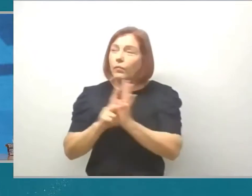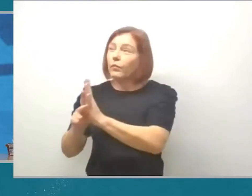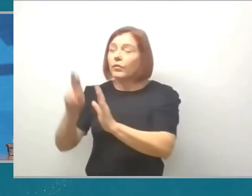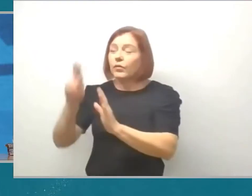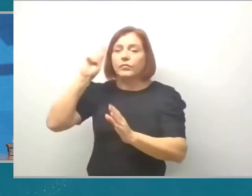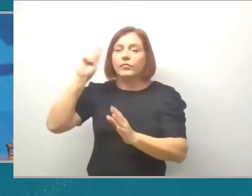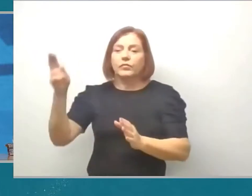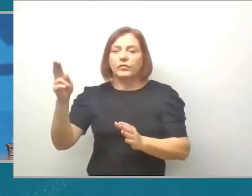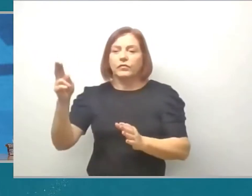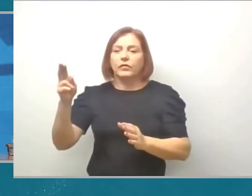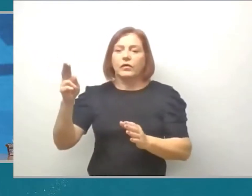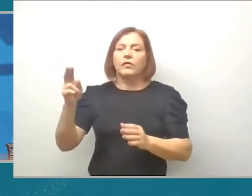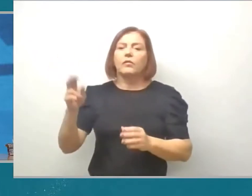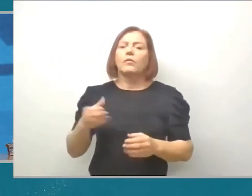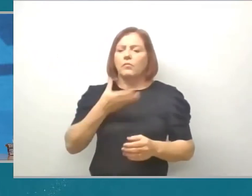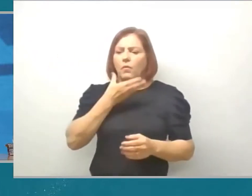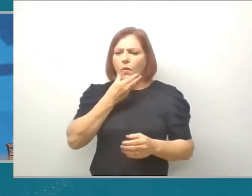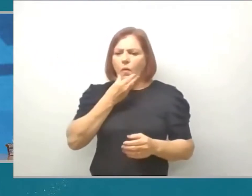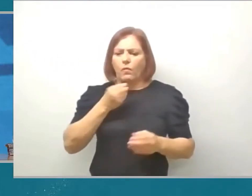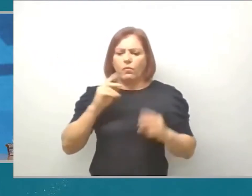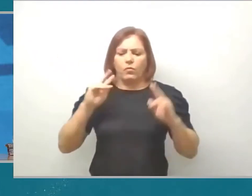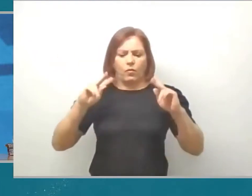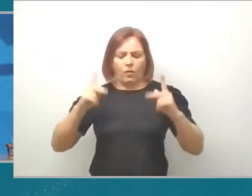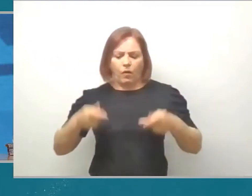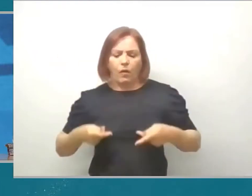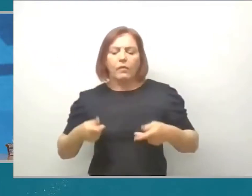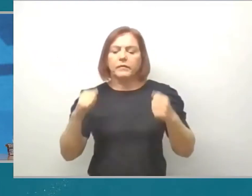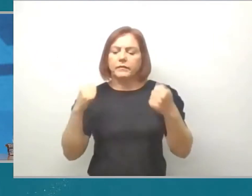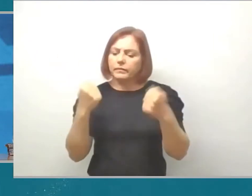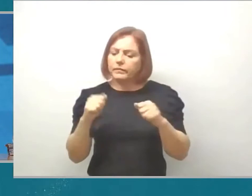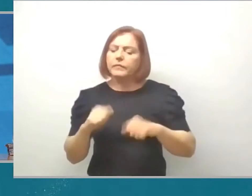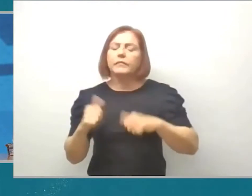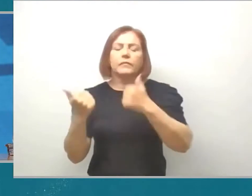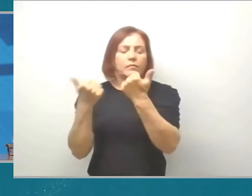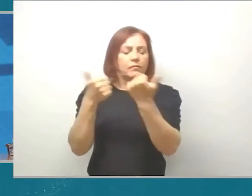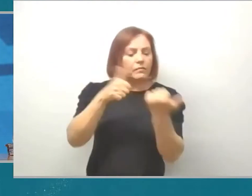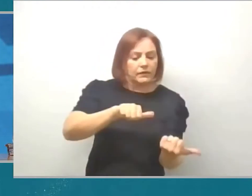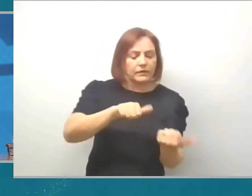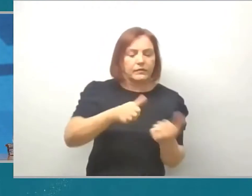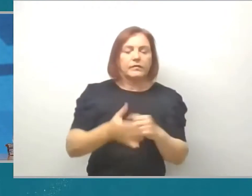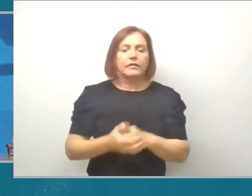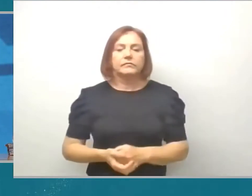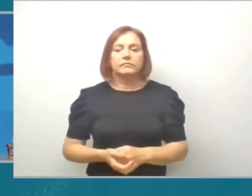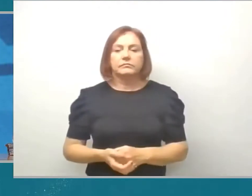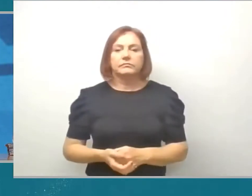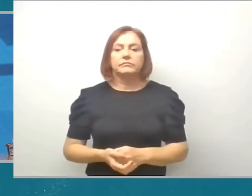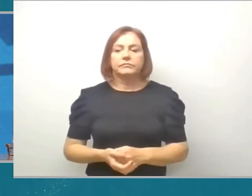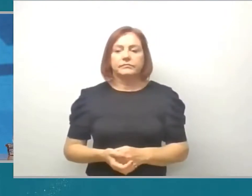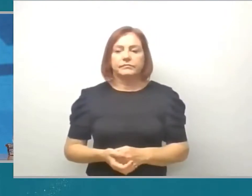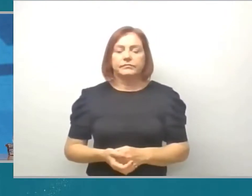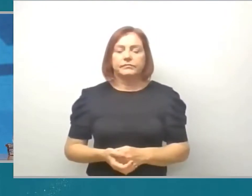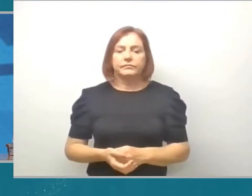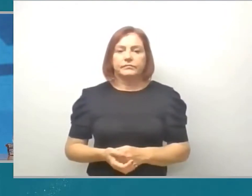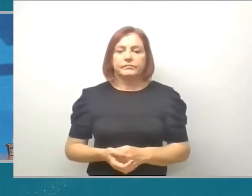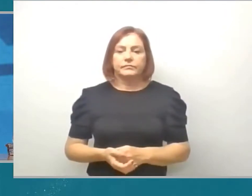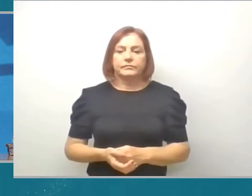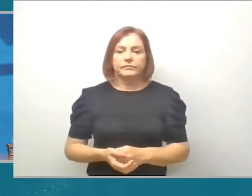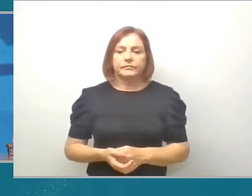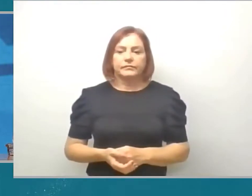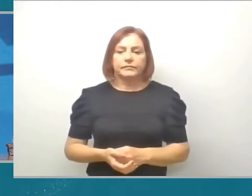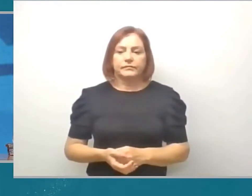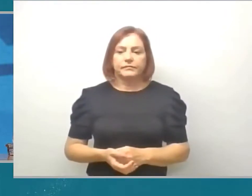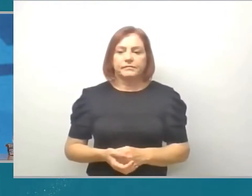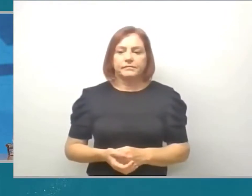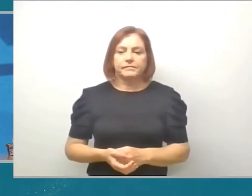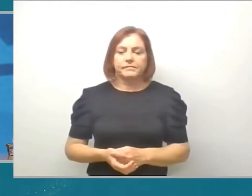foi batizado. Então ele admitiu. Olha aqui só que cena espetacular.